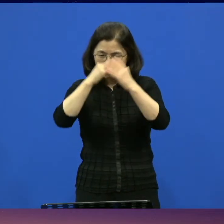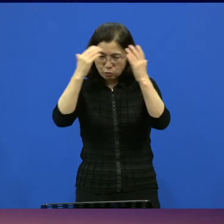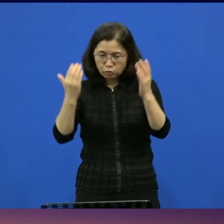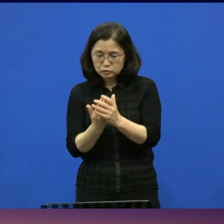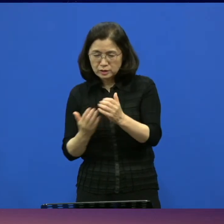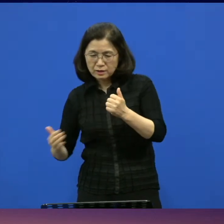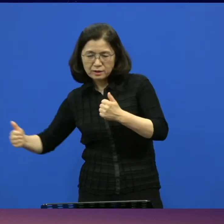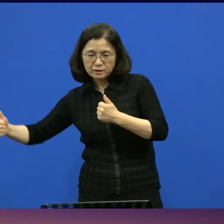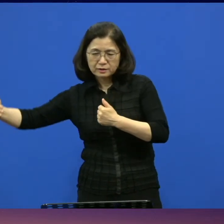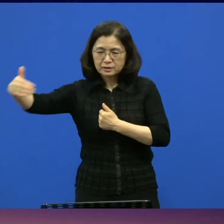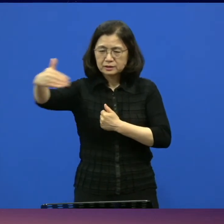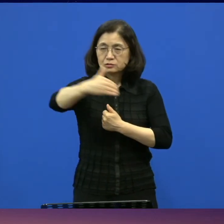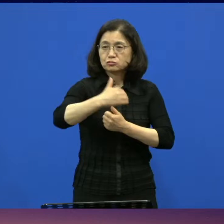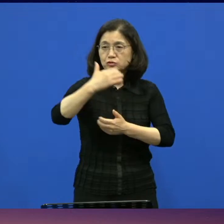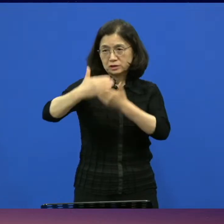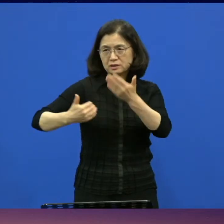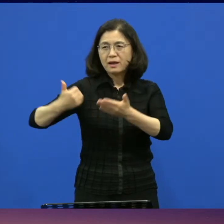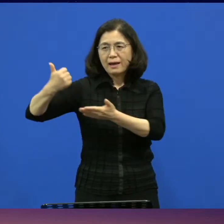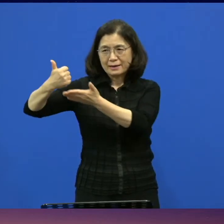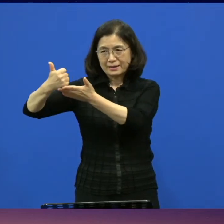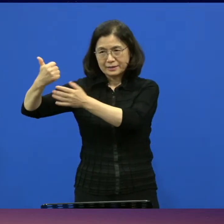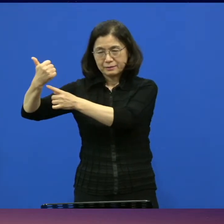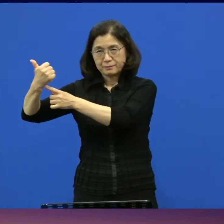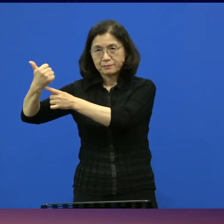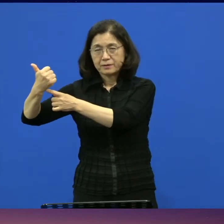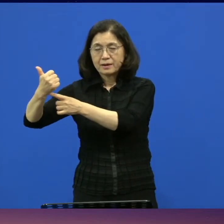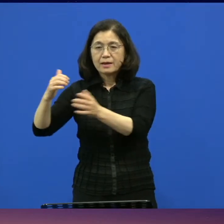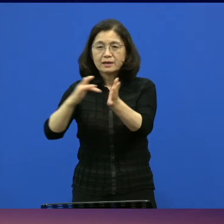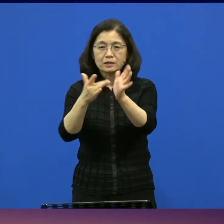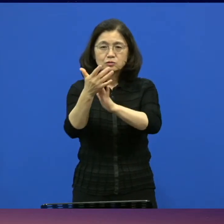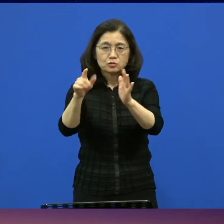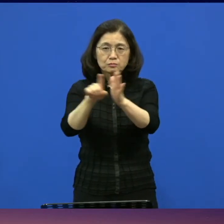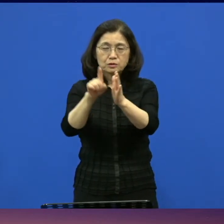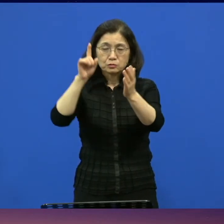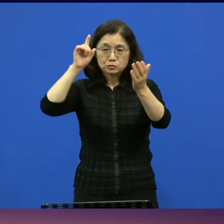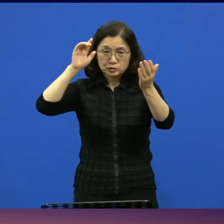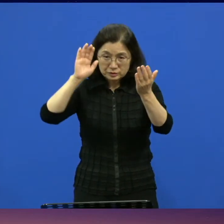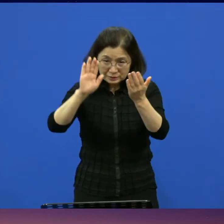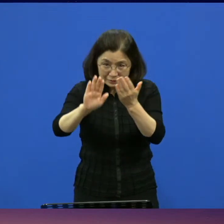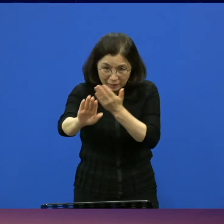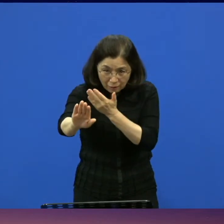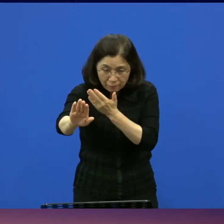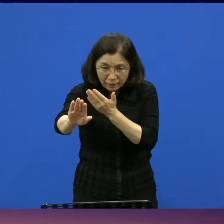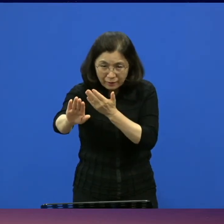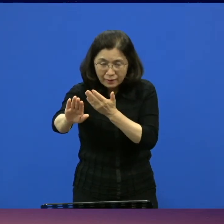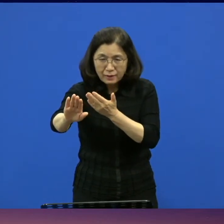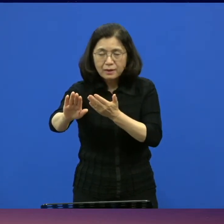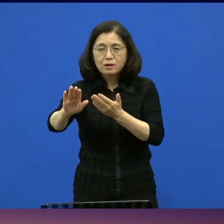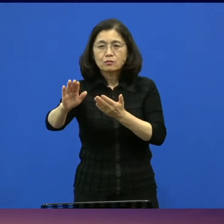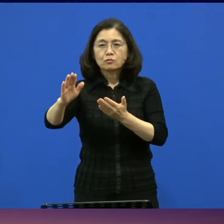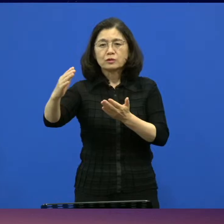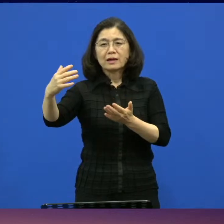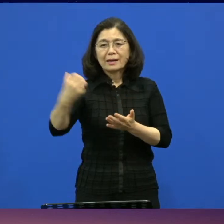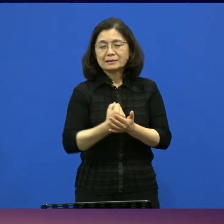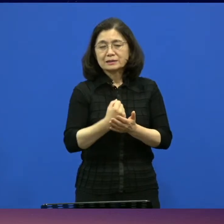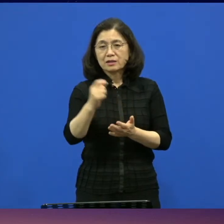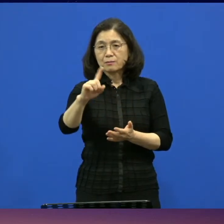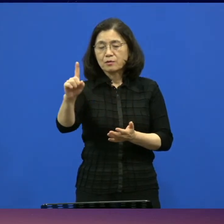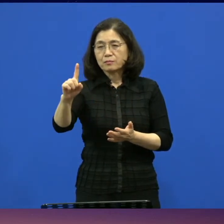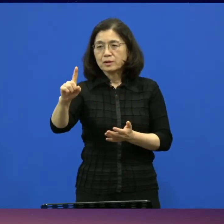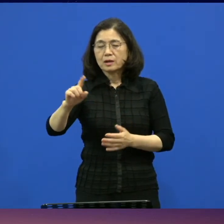여러분, 우리가 예수를 믿고 난 이후에 우리에게 주어진 게 뭘까요? 여러분, 우리가 얼마나 존귀한 존재인가라는 거죠. 여러분, 복음을